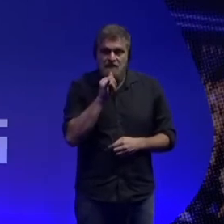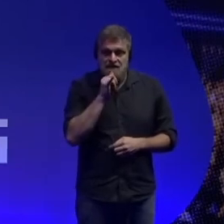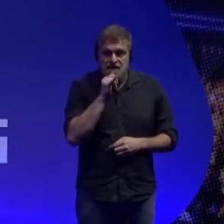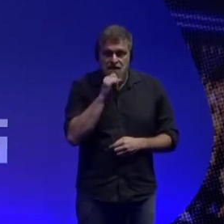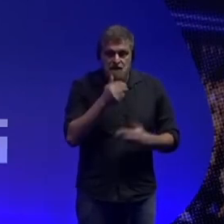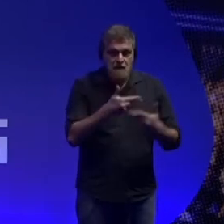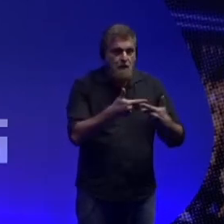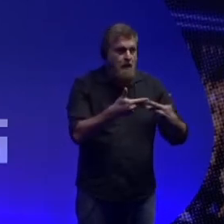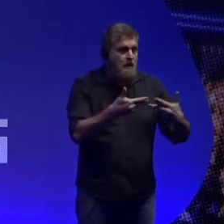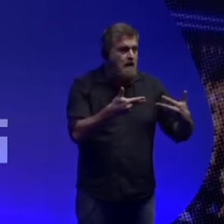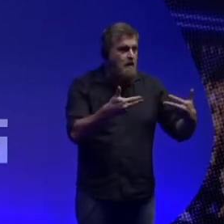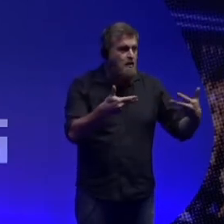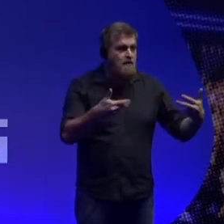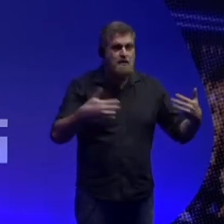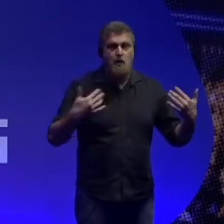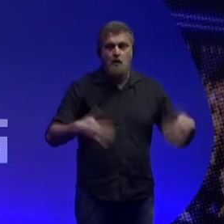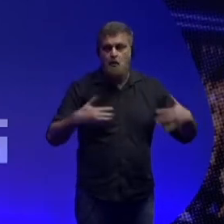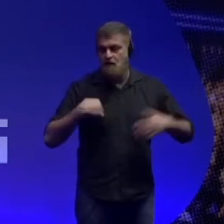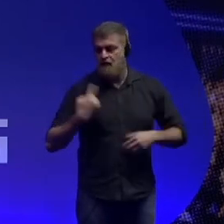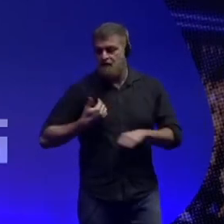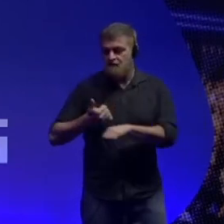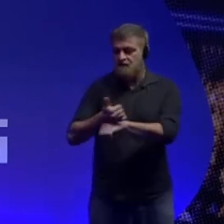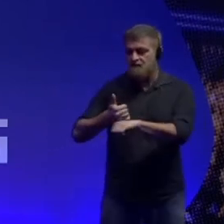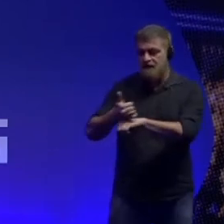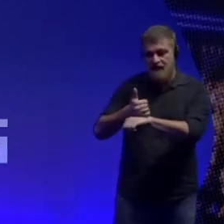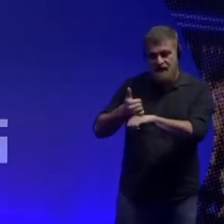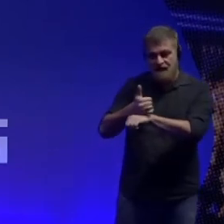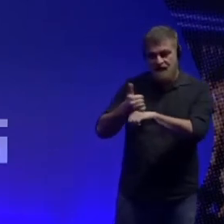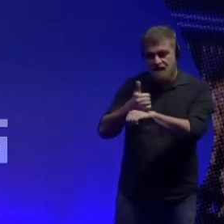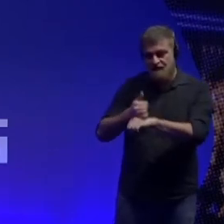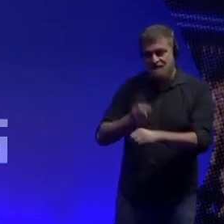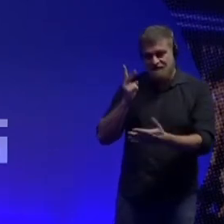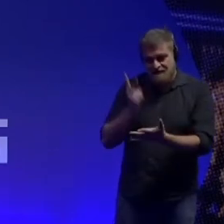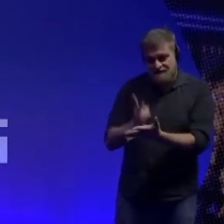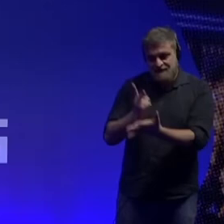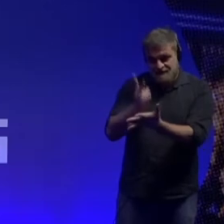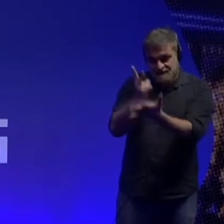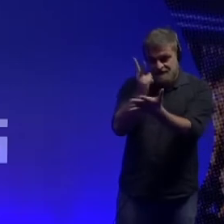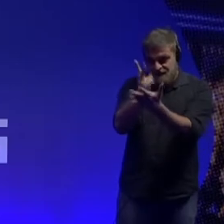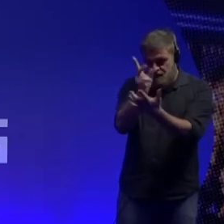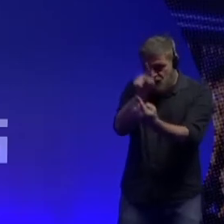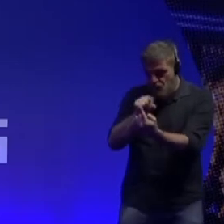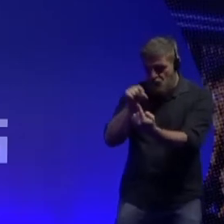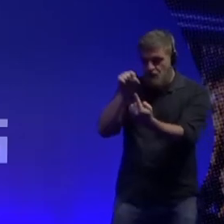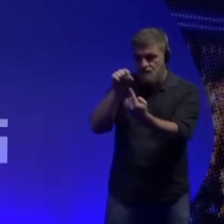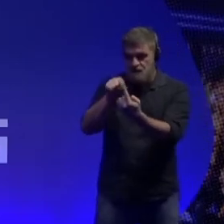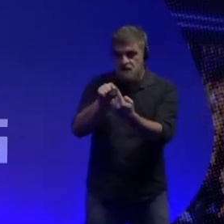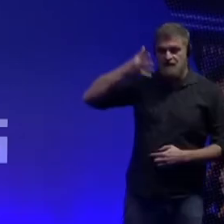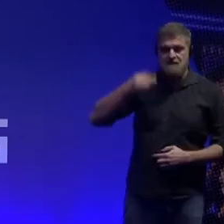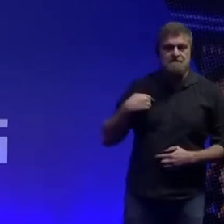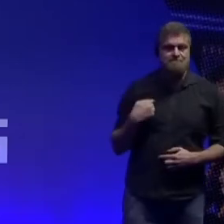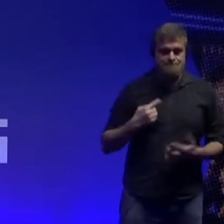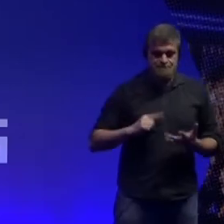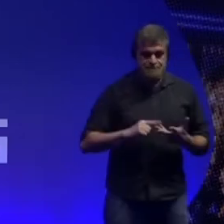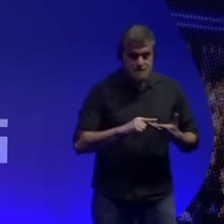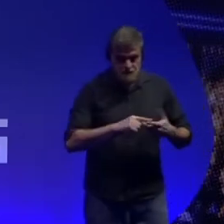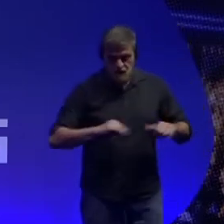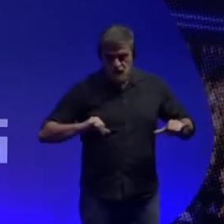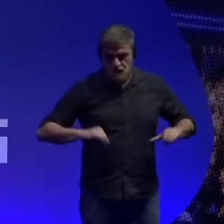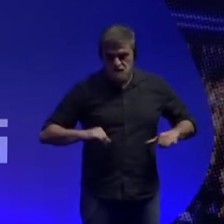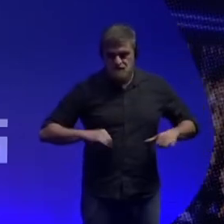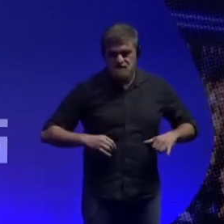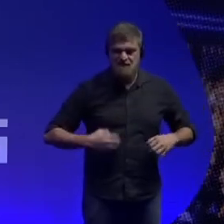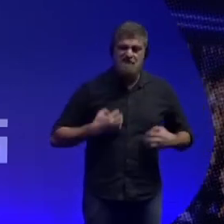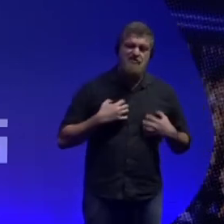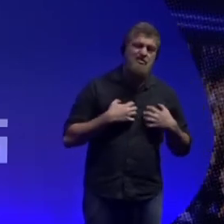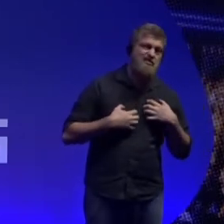gente faz com relação à nossa carreira, que vão sempre convergir para aquele lugar que eu falei para vocês,